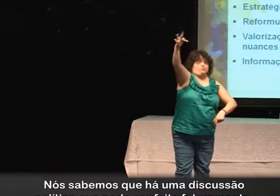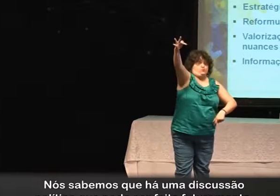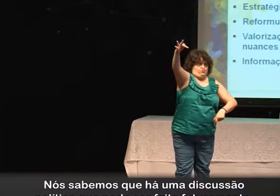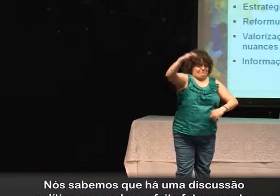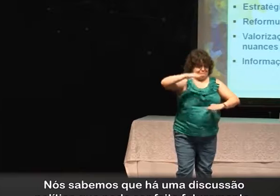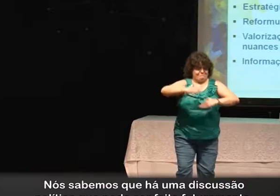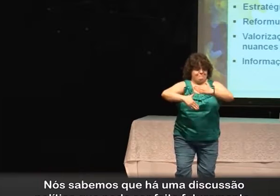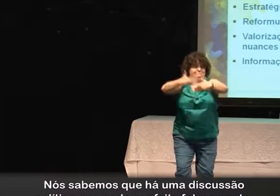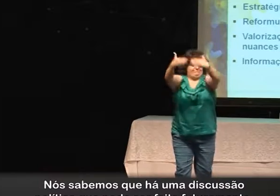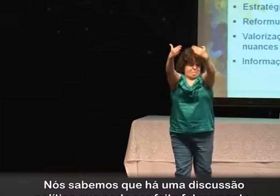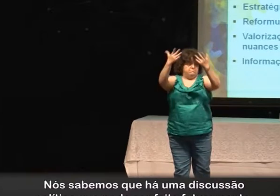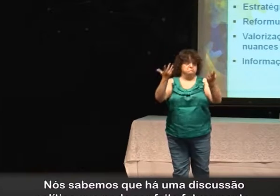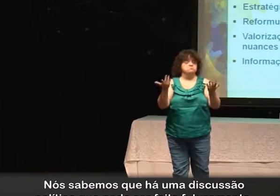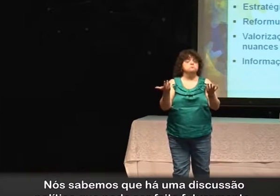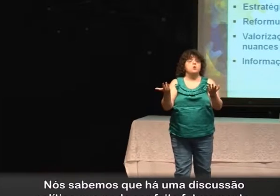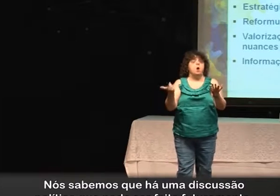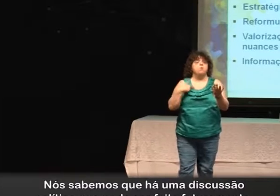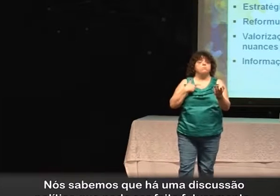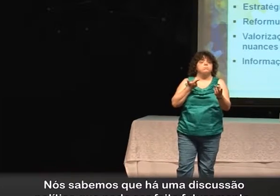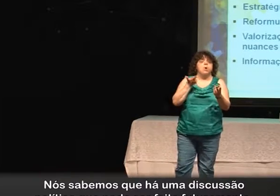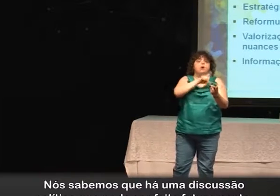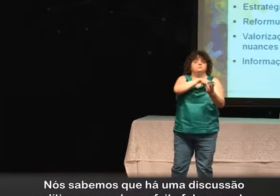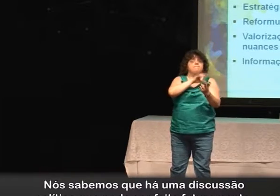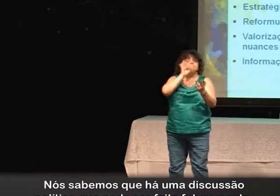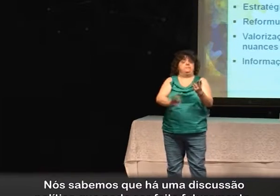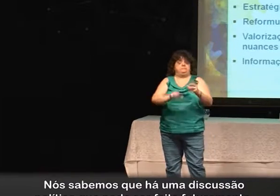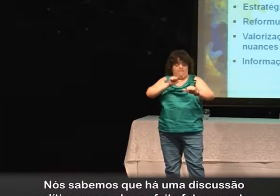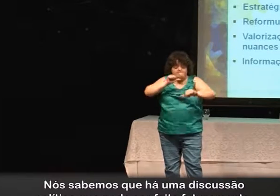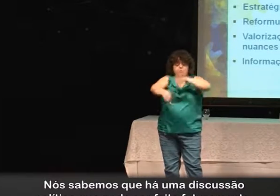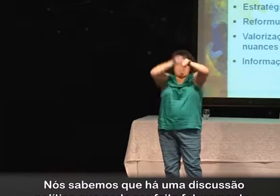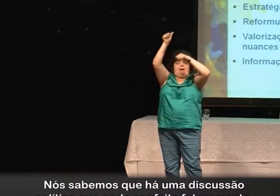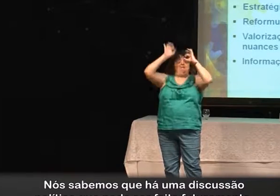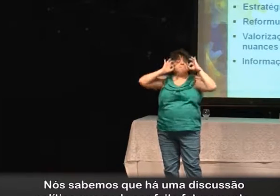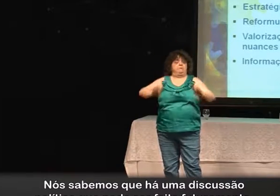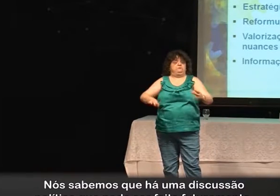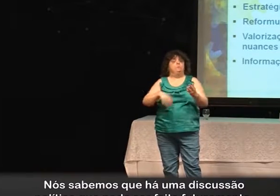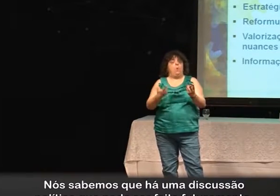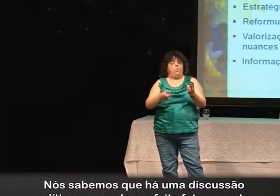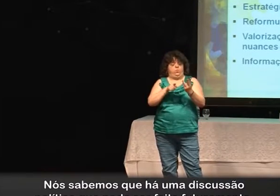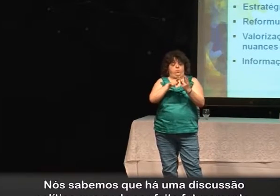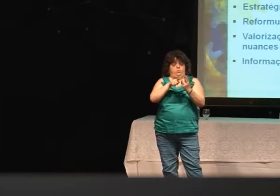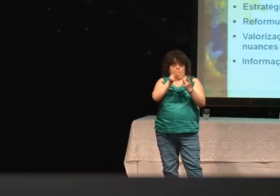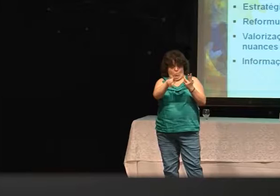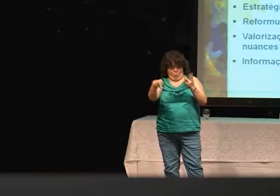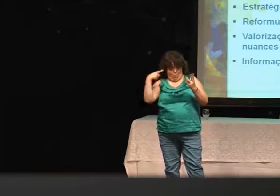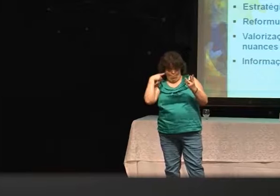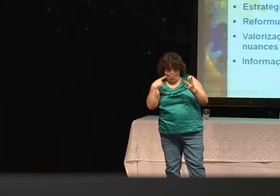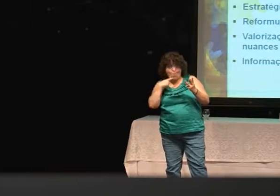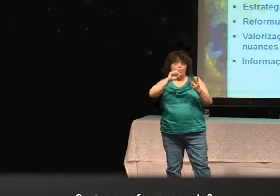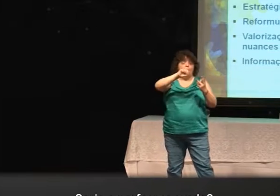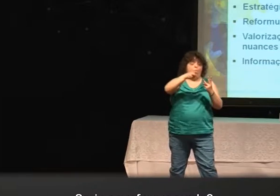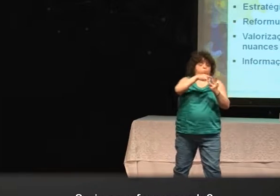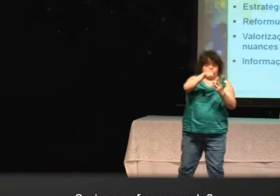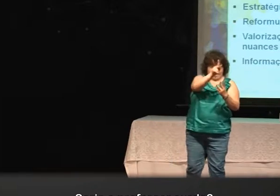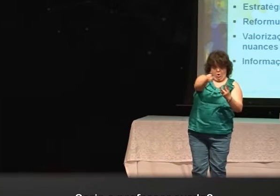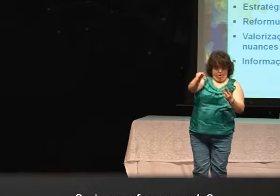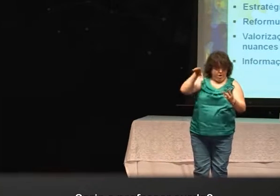Nós sabemos que é uma discussão que pode ser feita futuramente, uma discussão política. Seria o professor